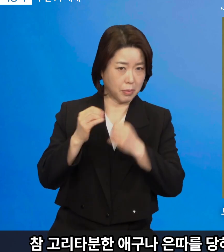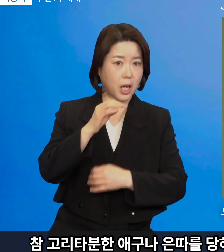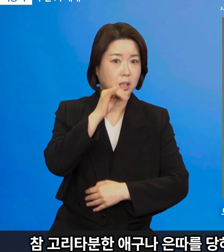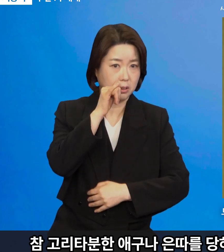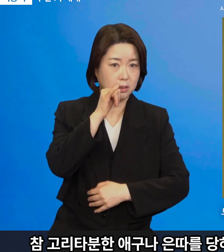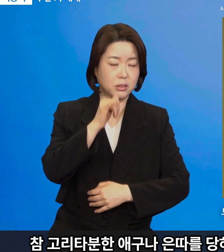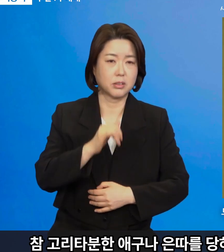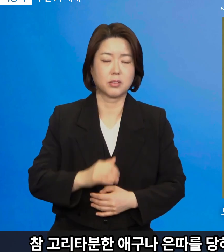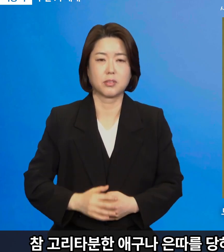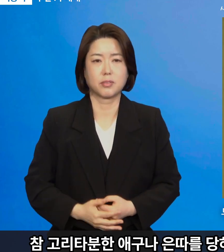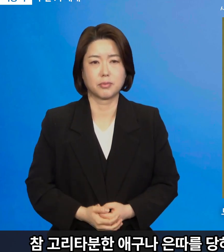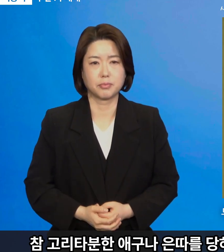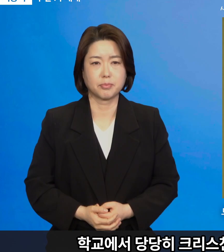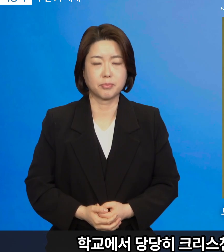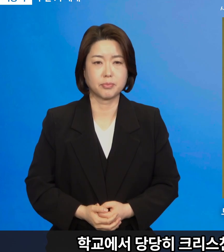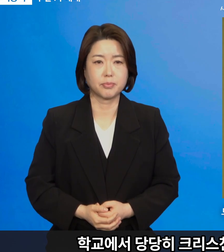하고.